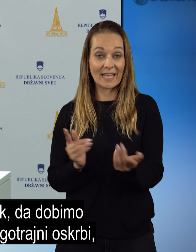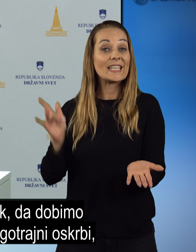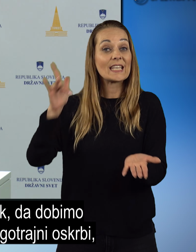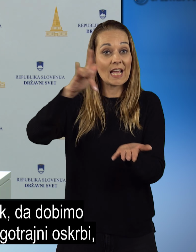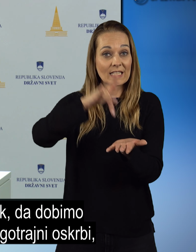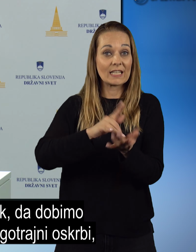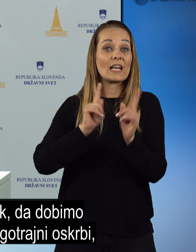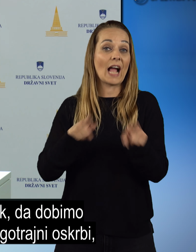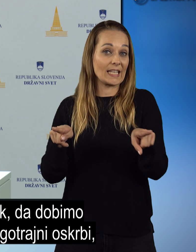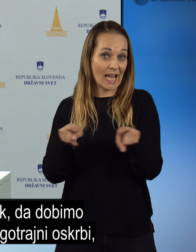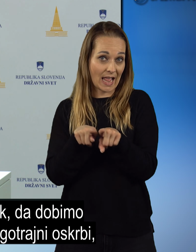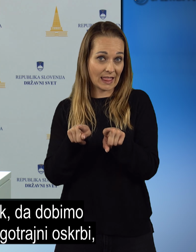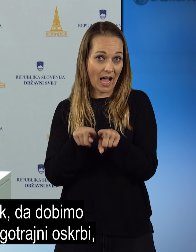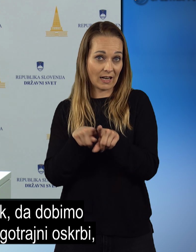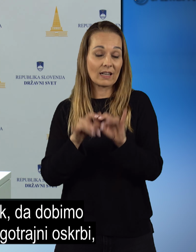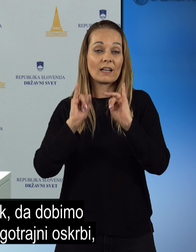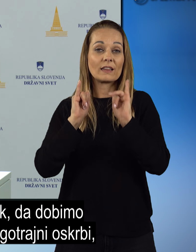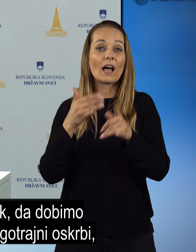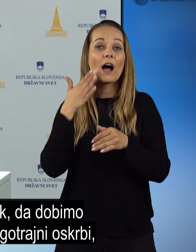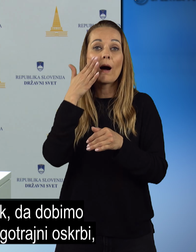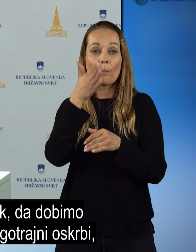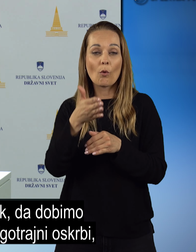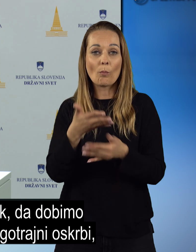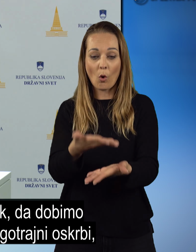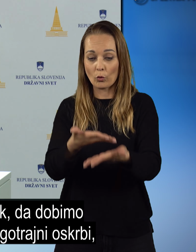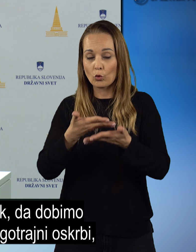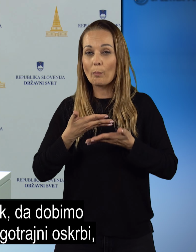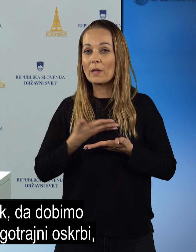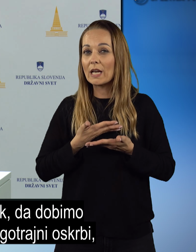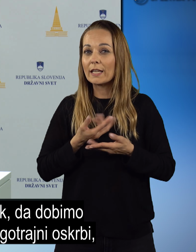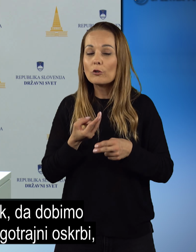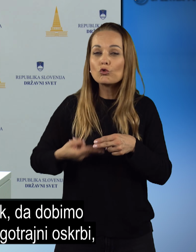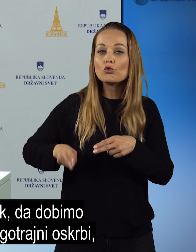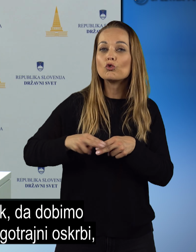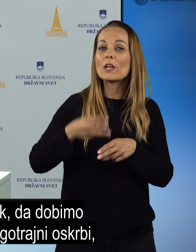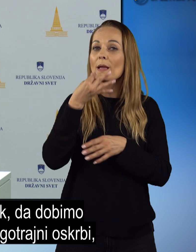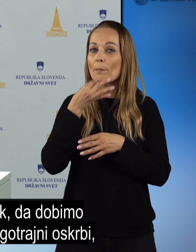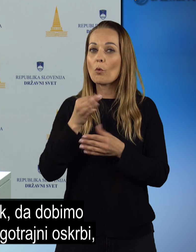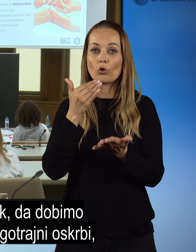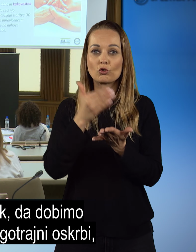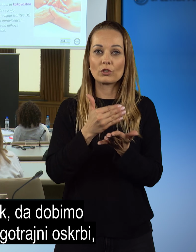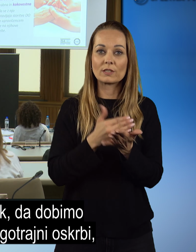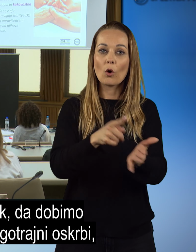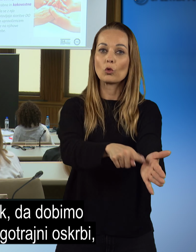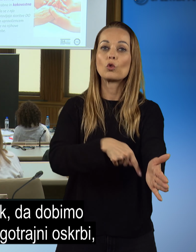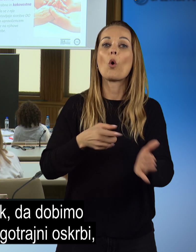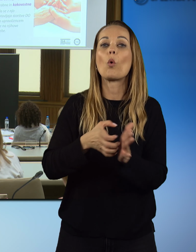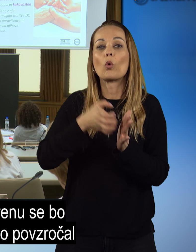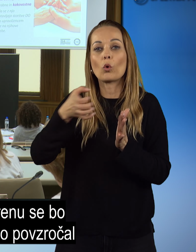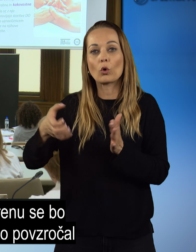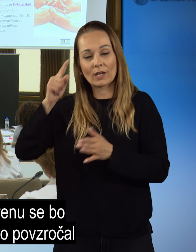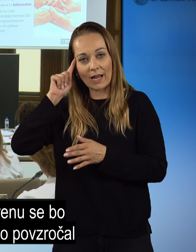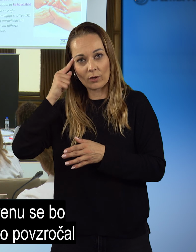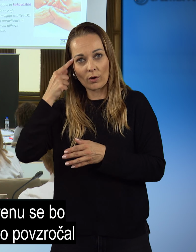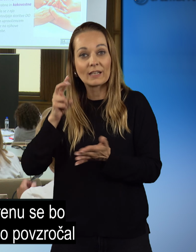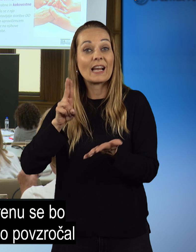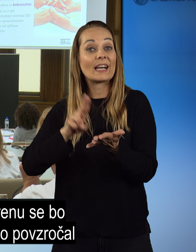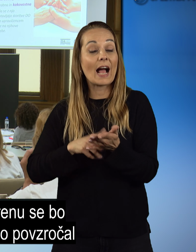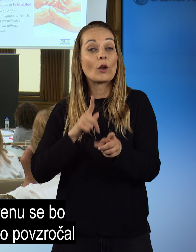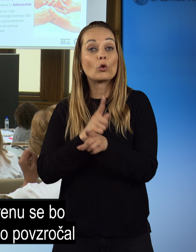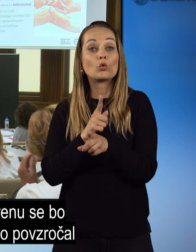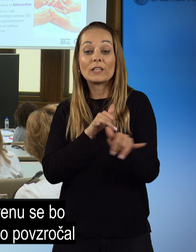nas vseh je enak, ne? Da dobimo čim boljši zakon o dolgotrajni oskrbi tudi realno